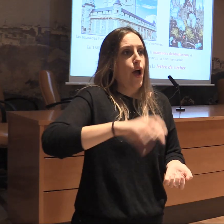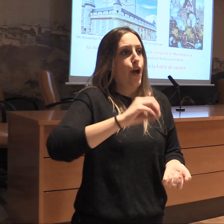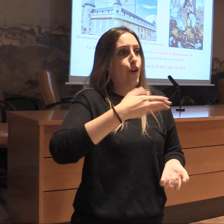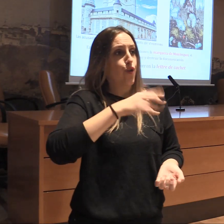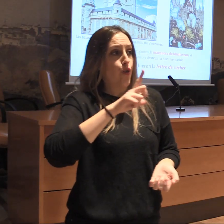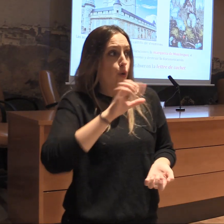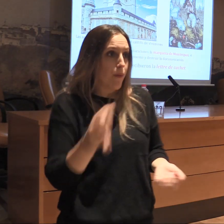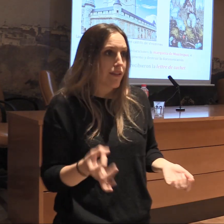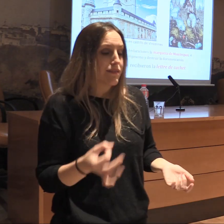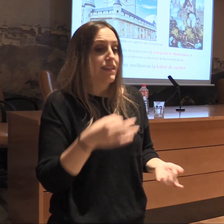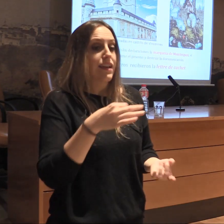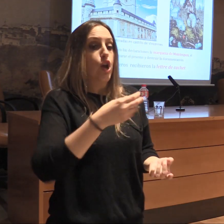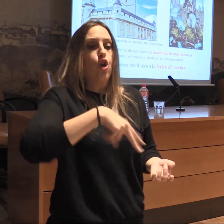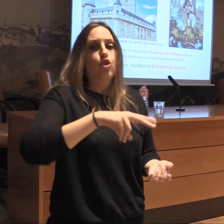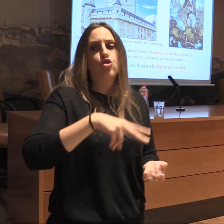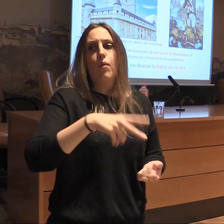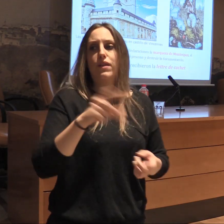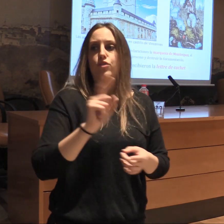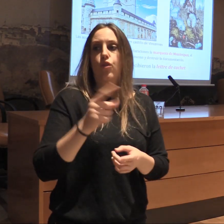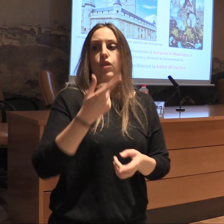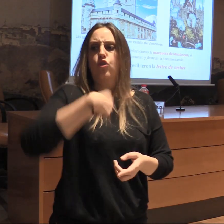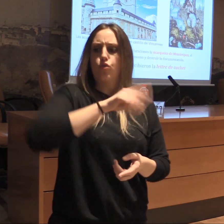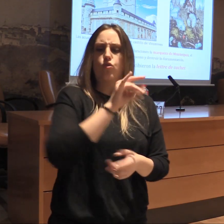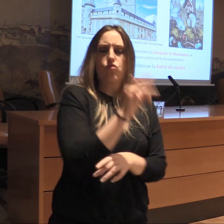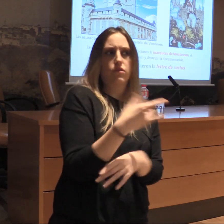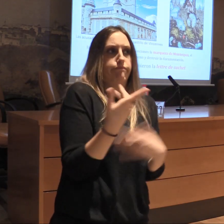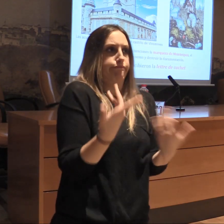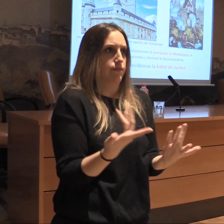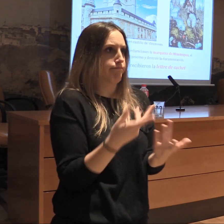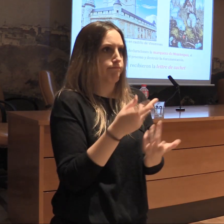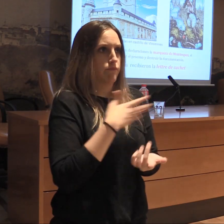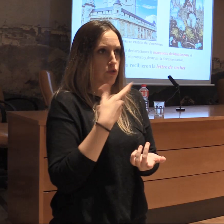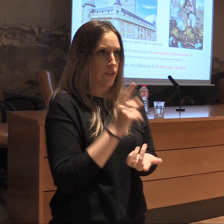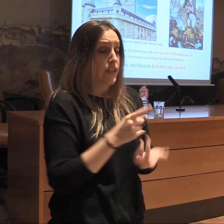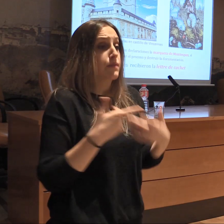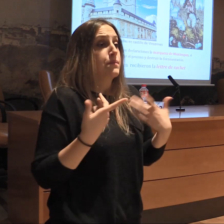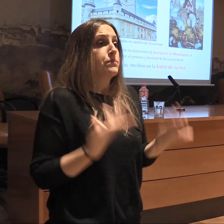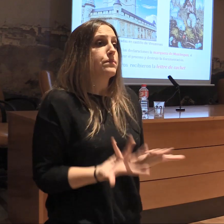mujeres nobles involucradas en el proceso. Como digo, bueno,